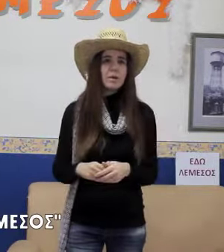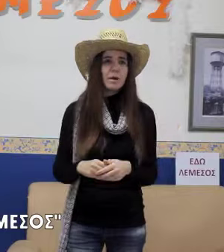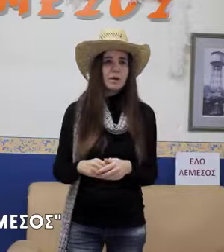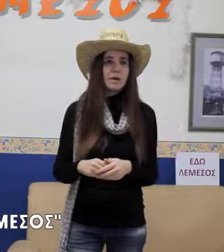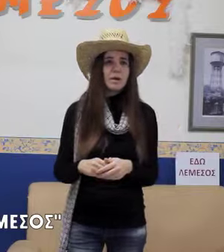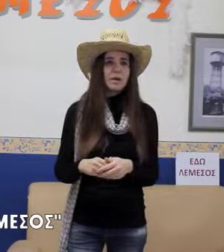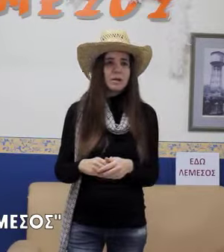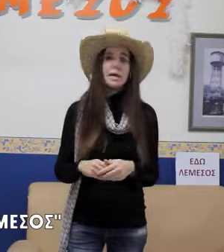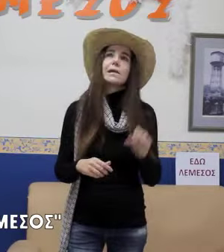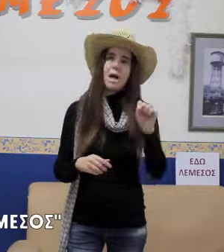Καραϊσκάκη,